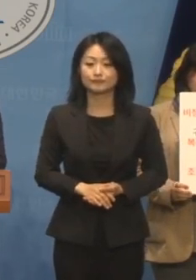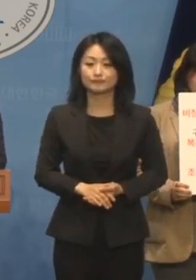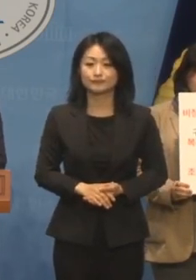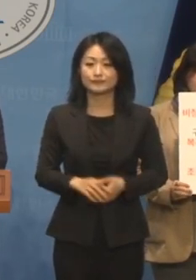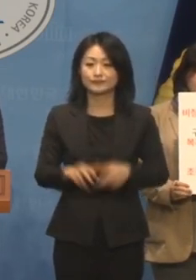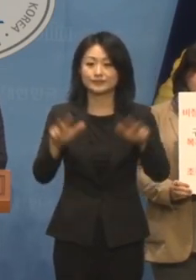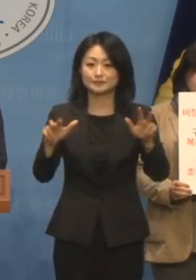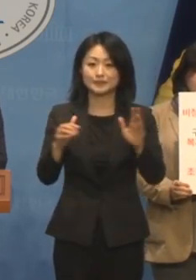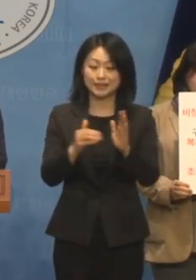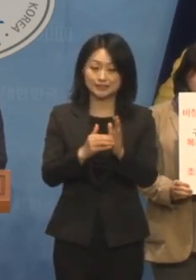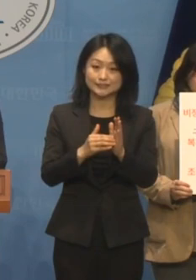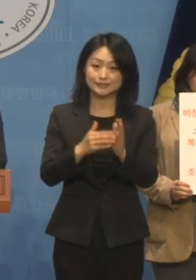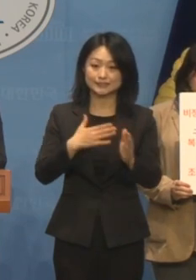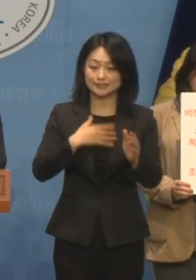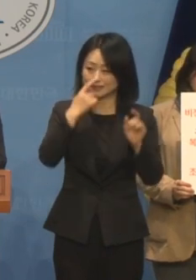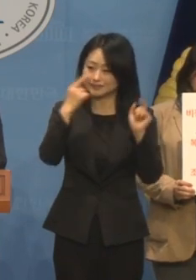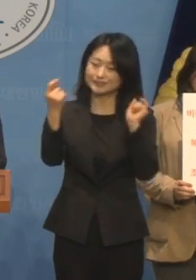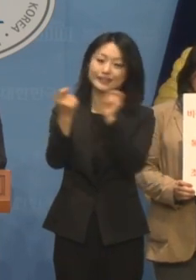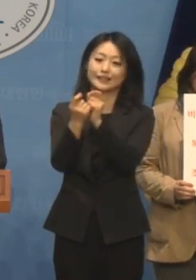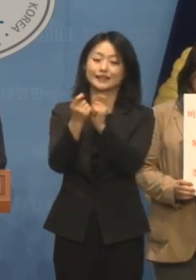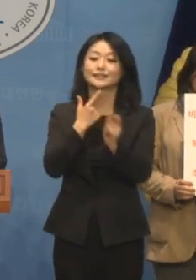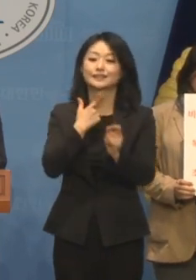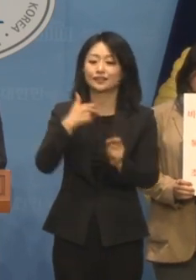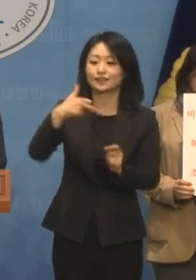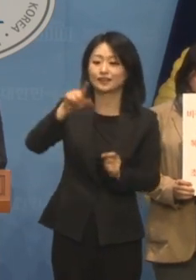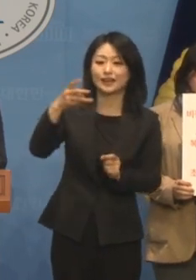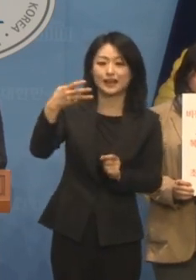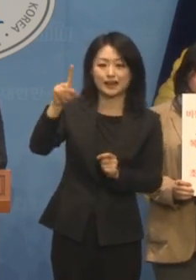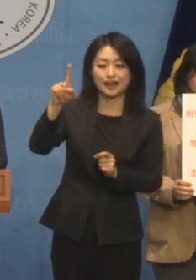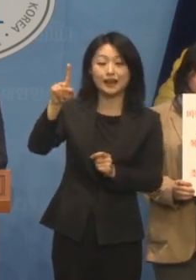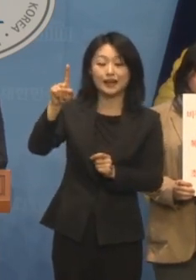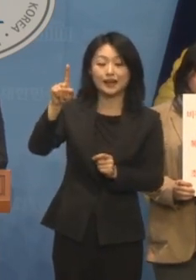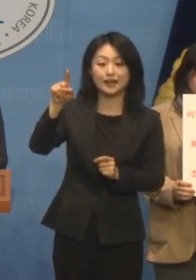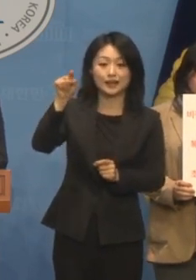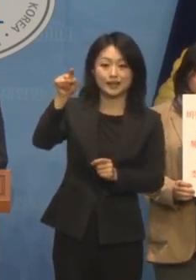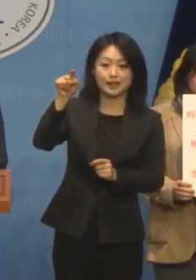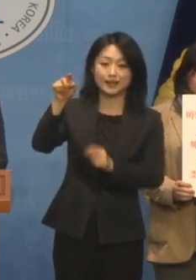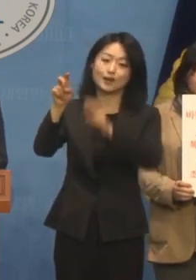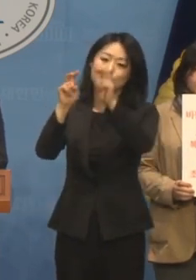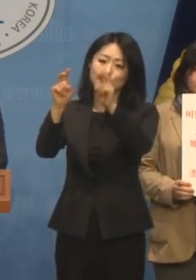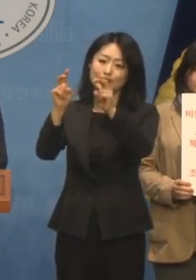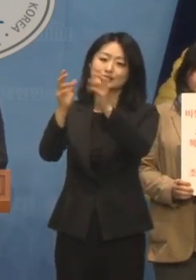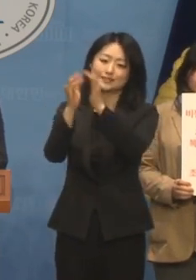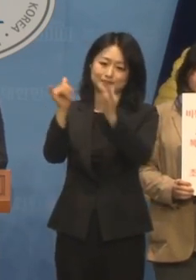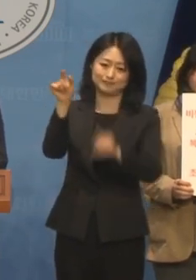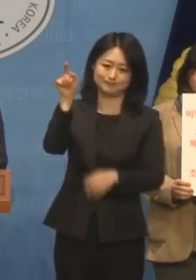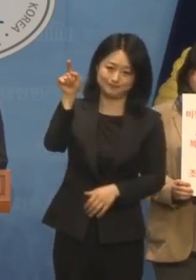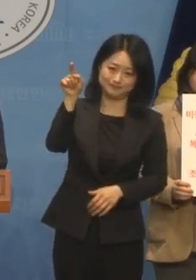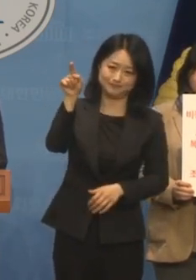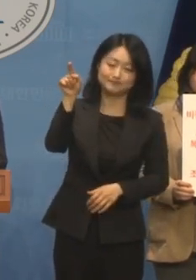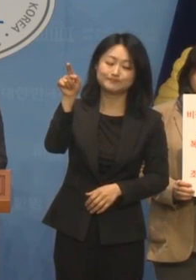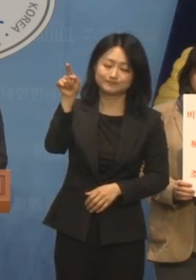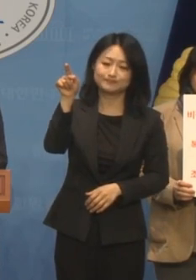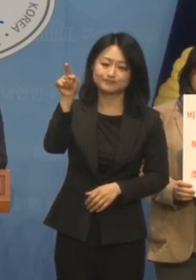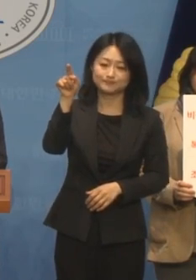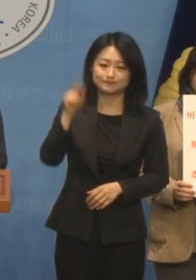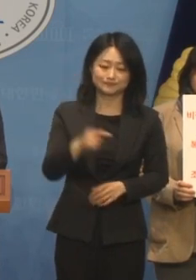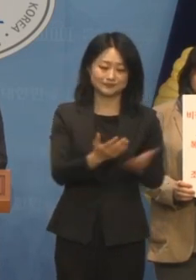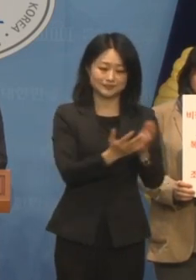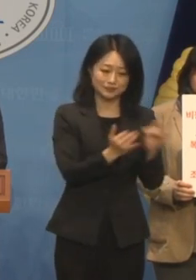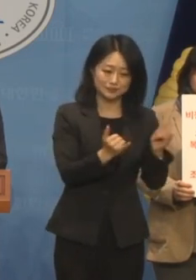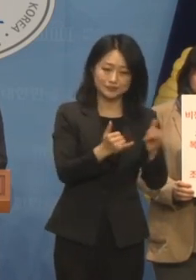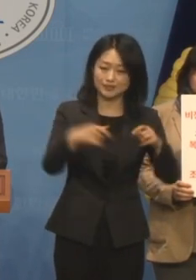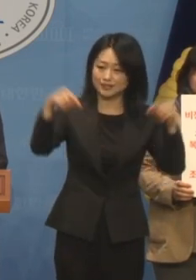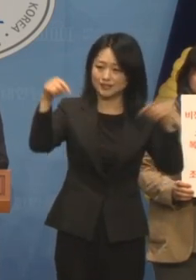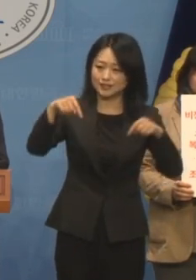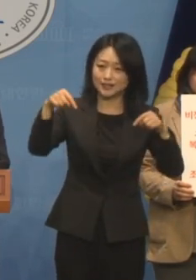친하게 지냈던 이 카라의 집행부와 이런 그 제대로 된 타협과